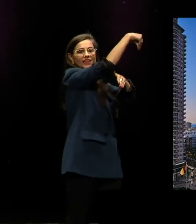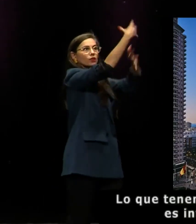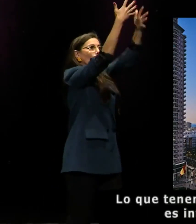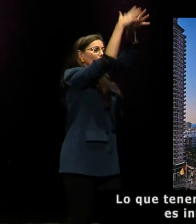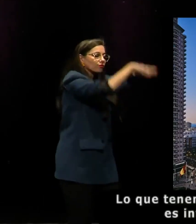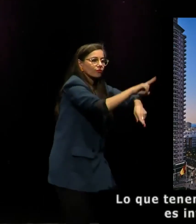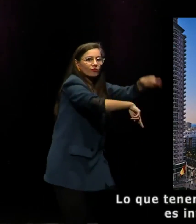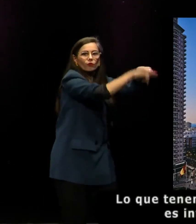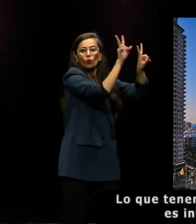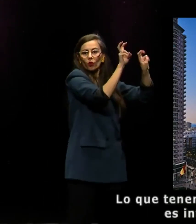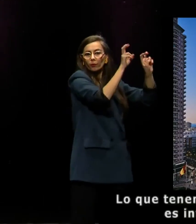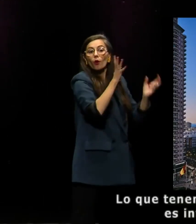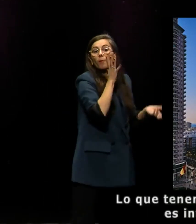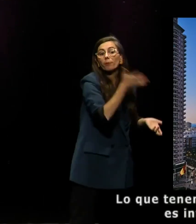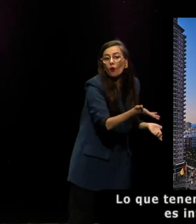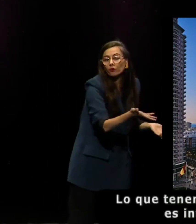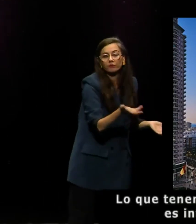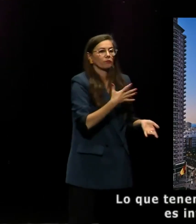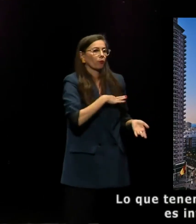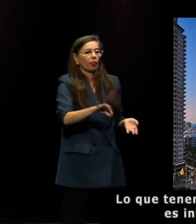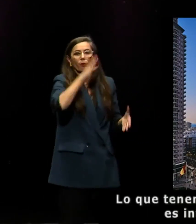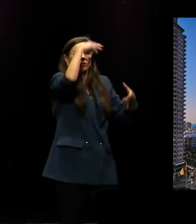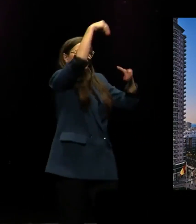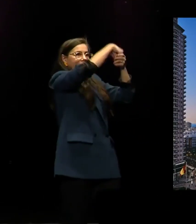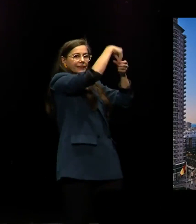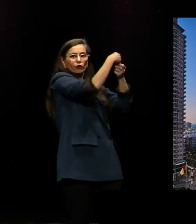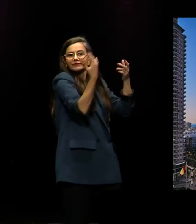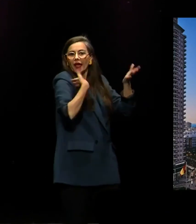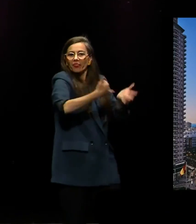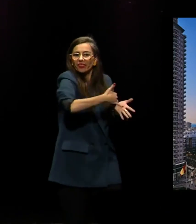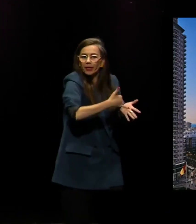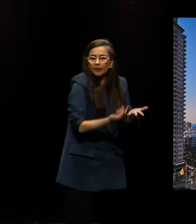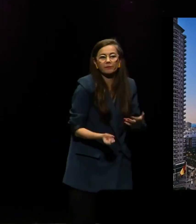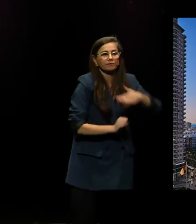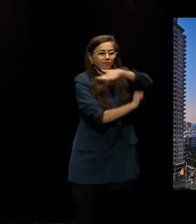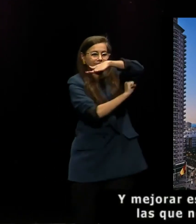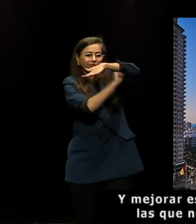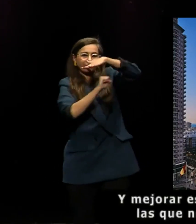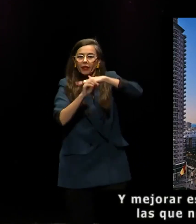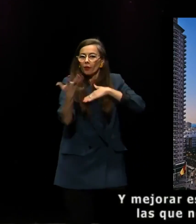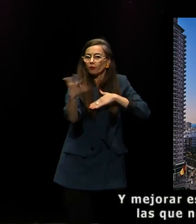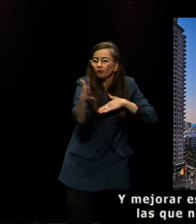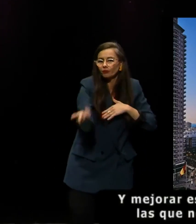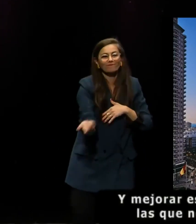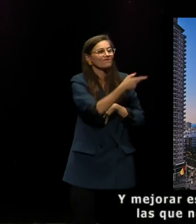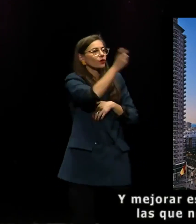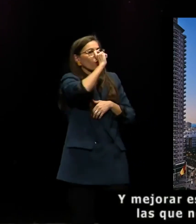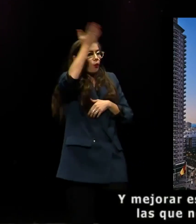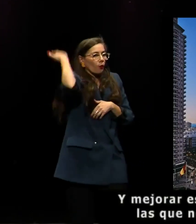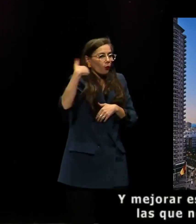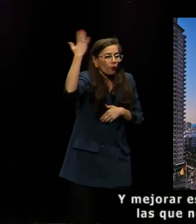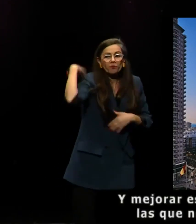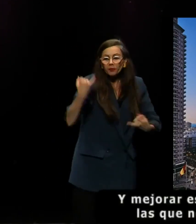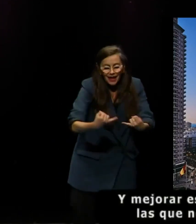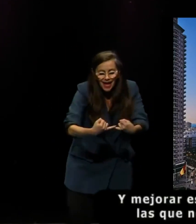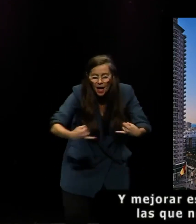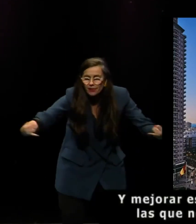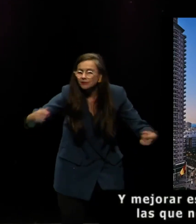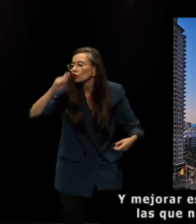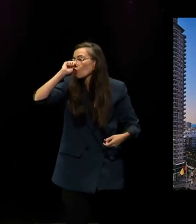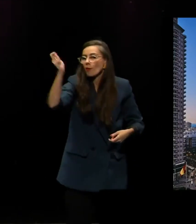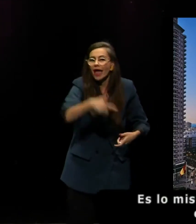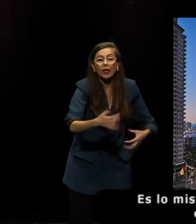nos encontramos. Sucede lo mismo que con este edificio. La estructura, el esqueleto está bien.